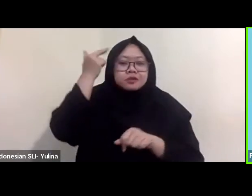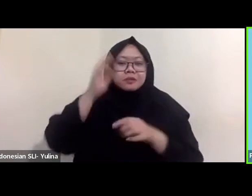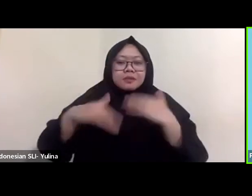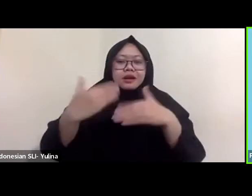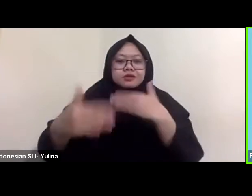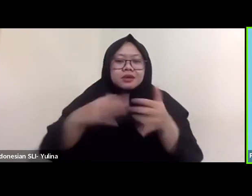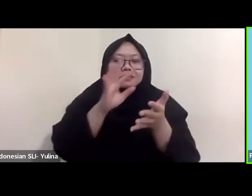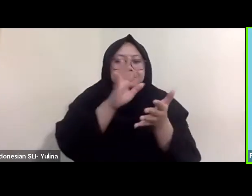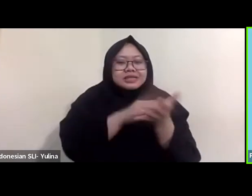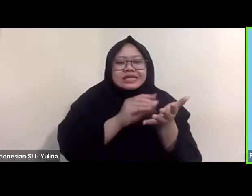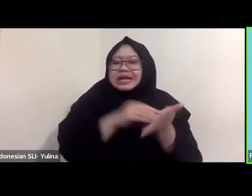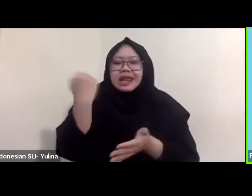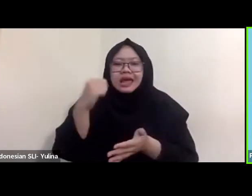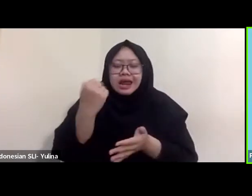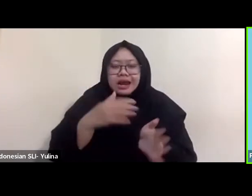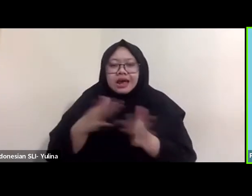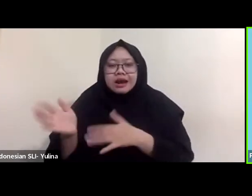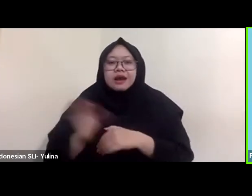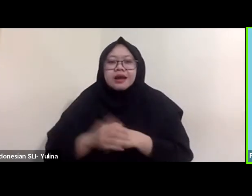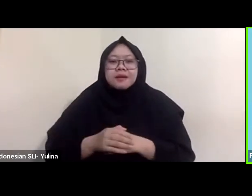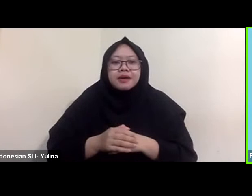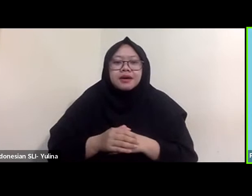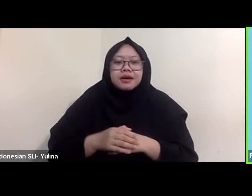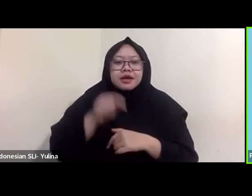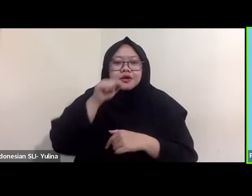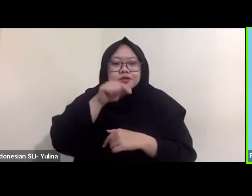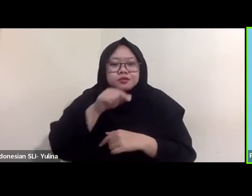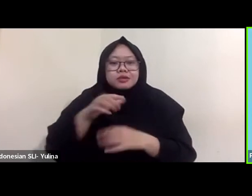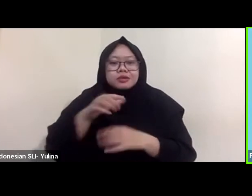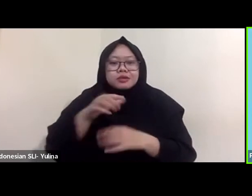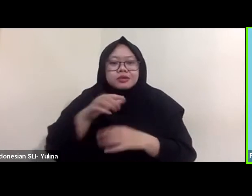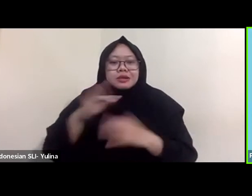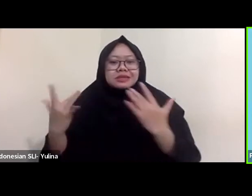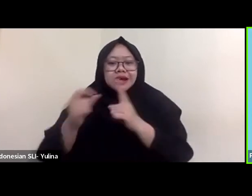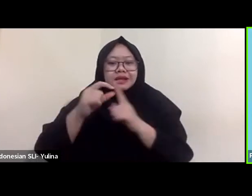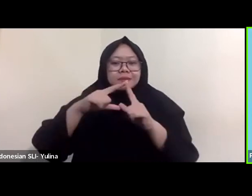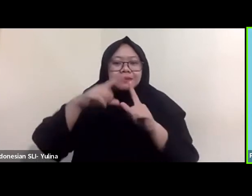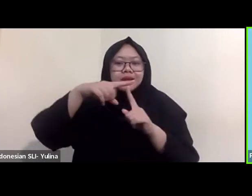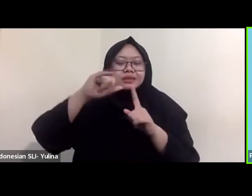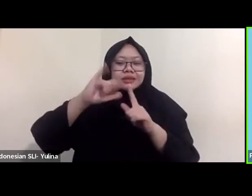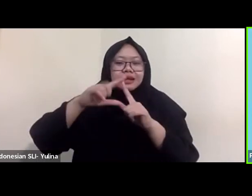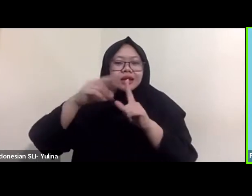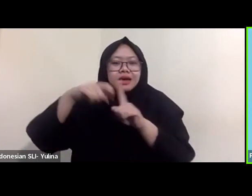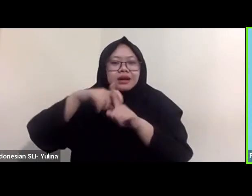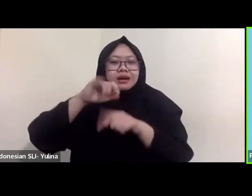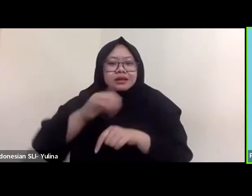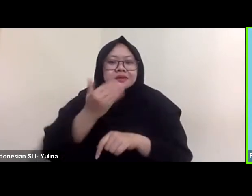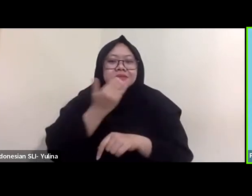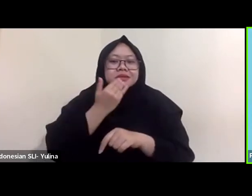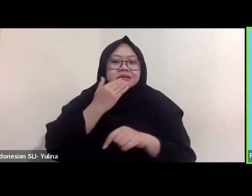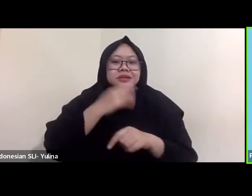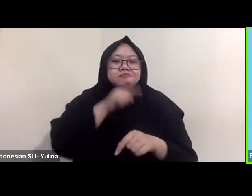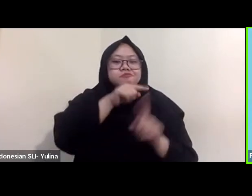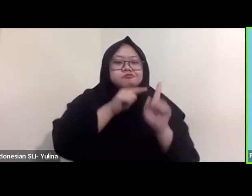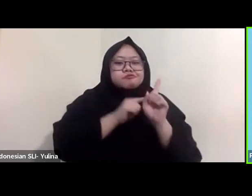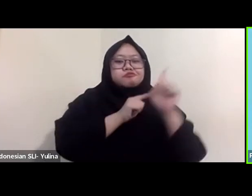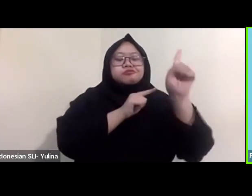masyarakat patriarki yang menempatkan preferensi sosial lebih tinggi untuk anak laki-laki dan status sosial yang lebih rendah untuk anak